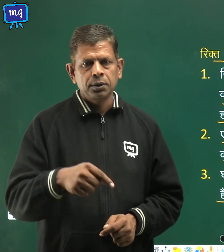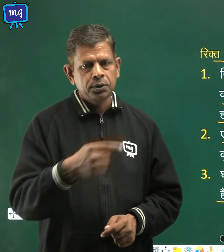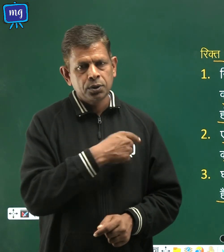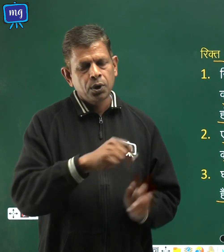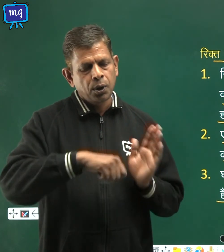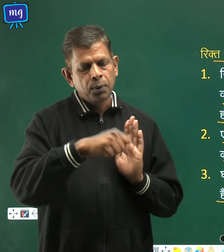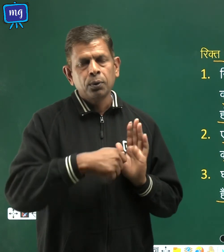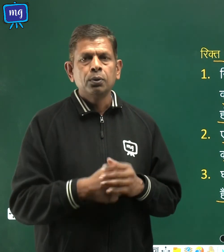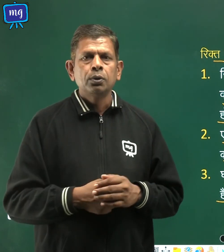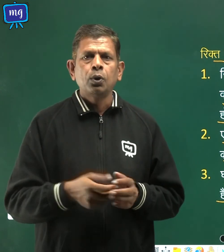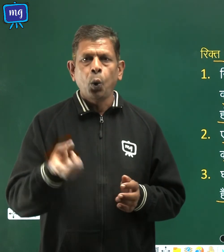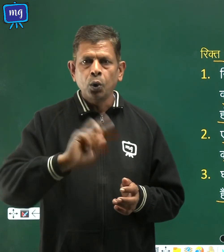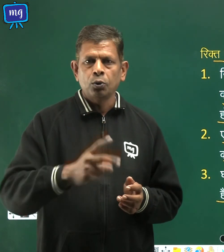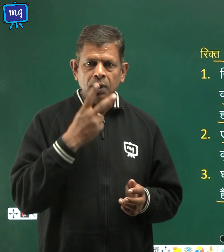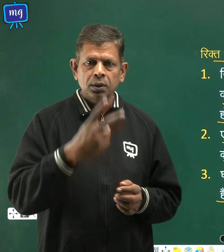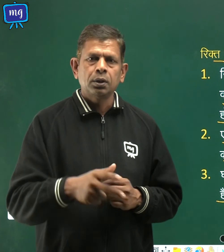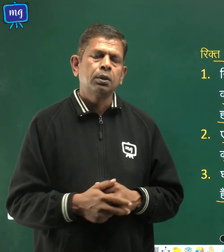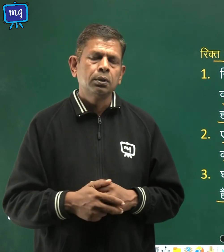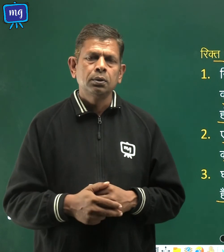को दोबारा देखना,